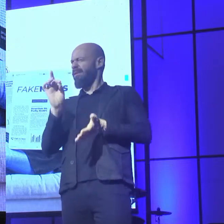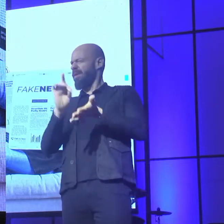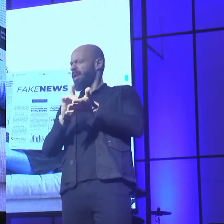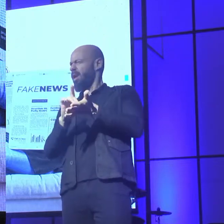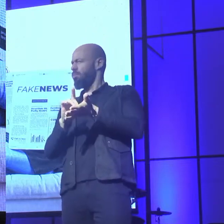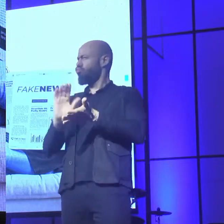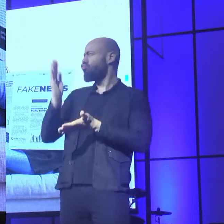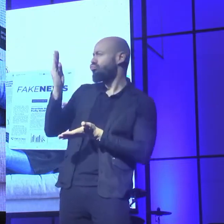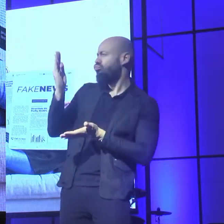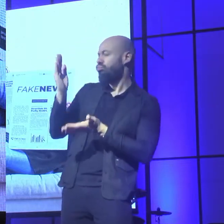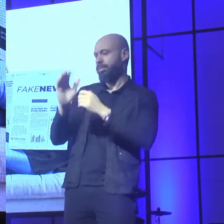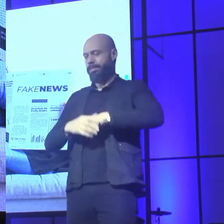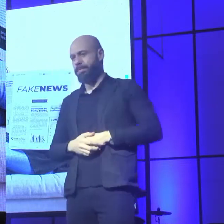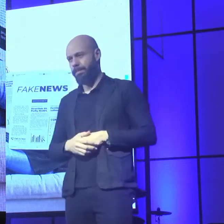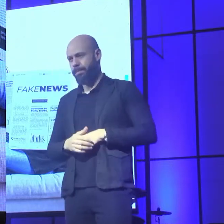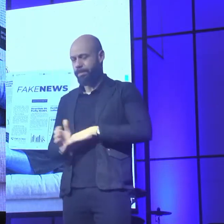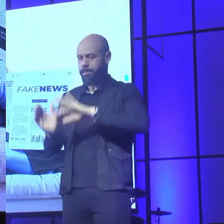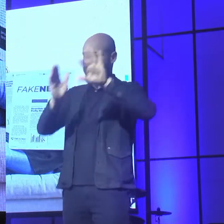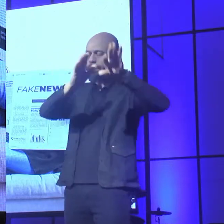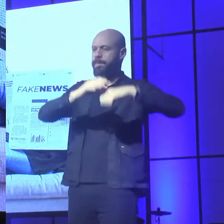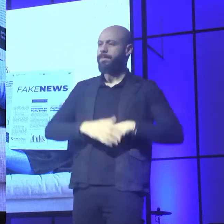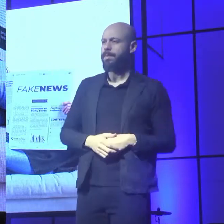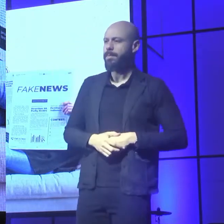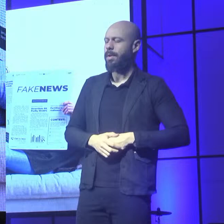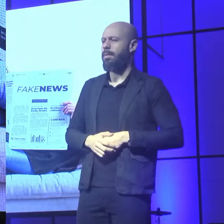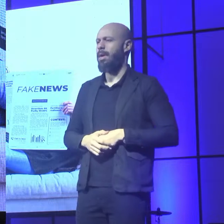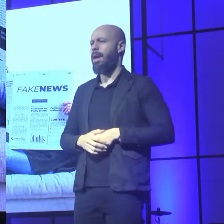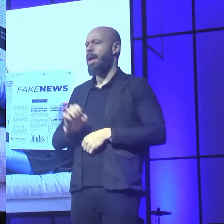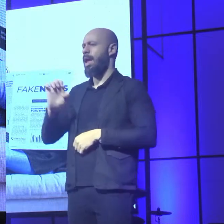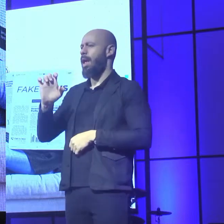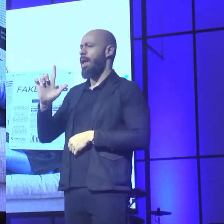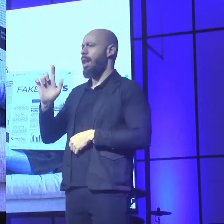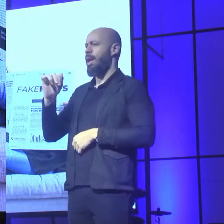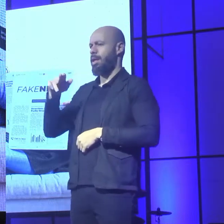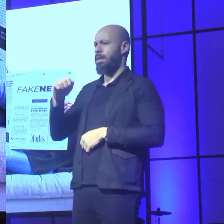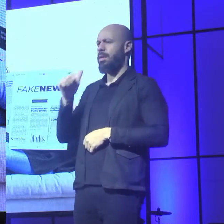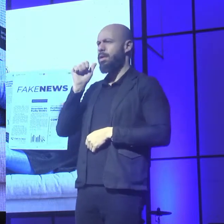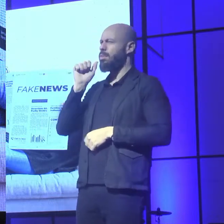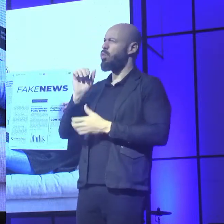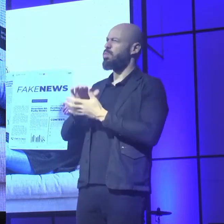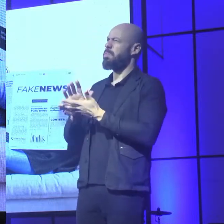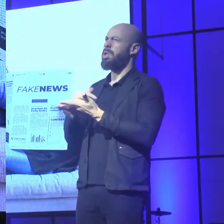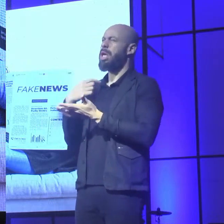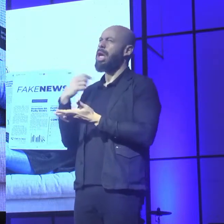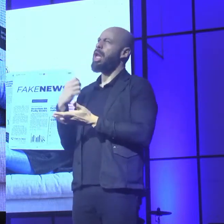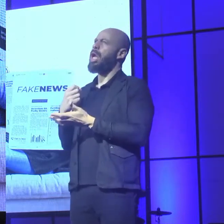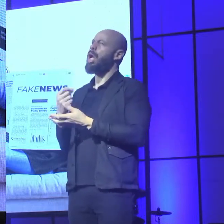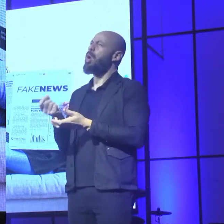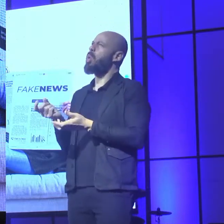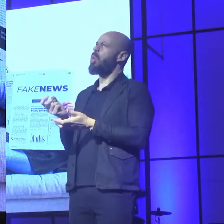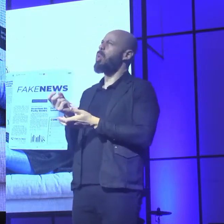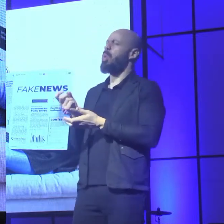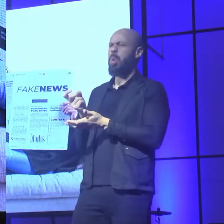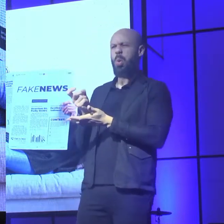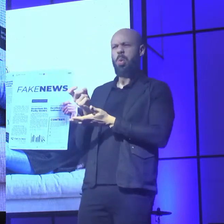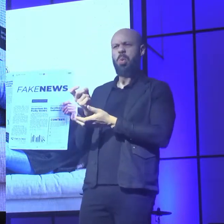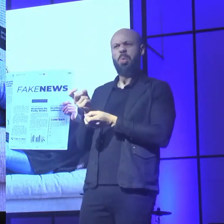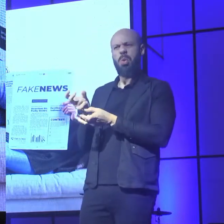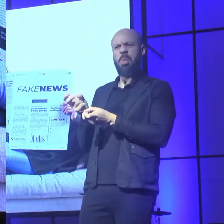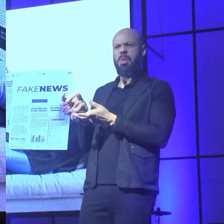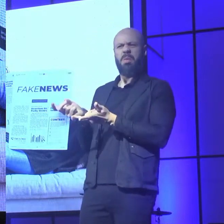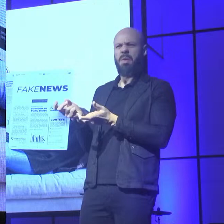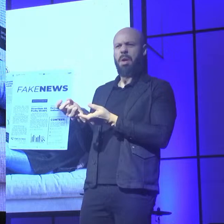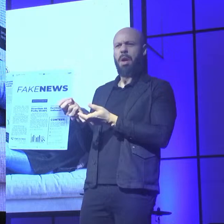estava querendo comprar um remédio, que eu não me lembro mais se era de osso de tubarão ou não sei do que era bom